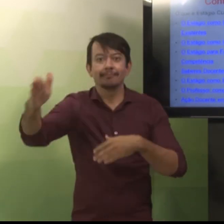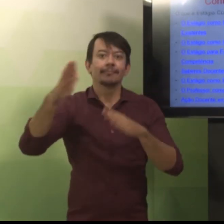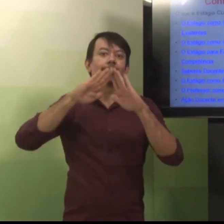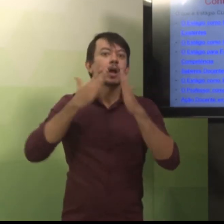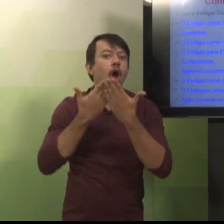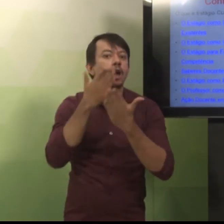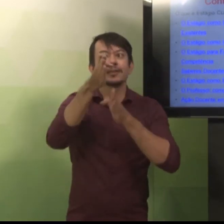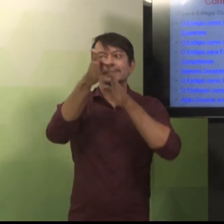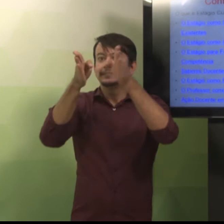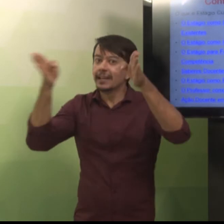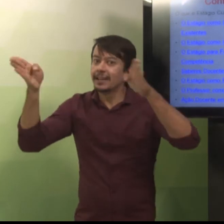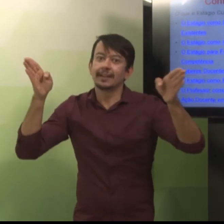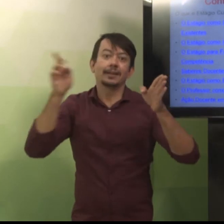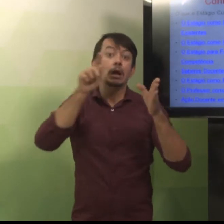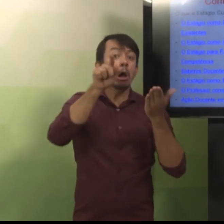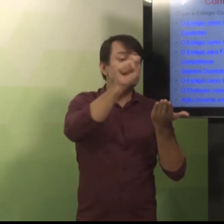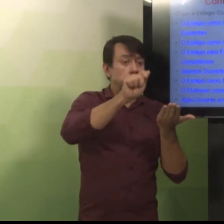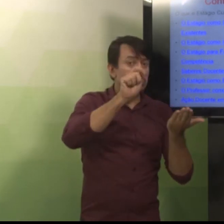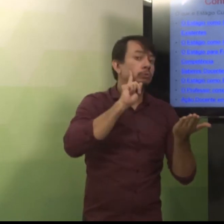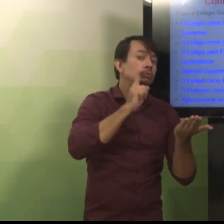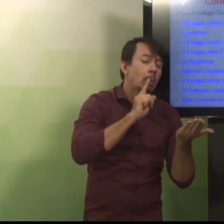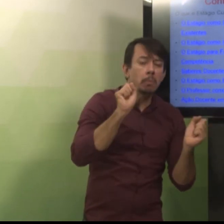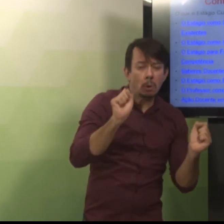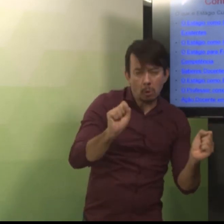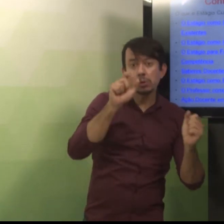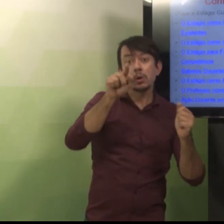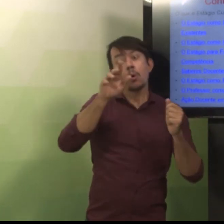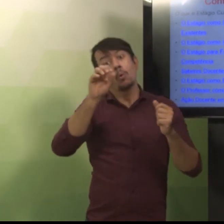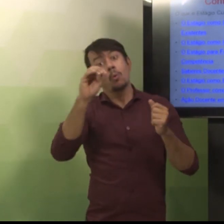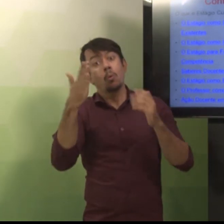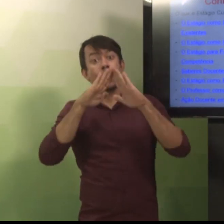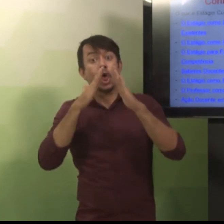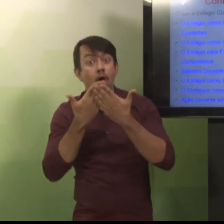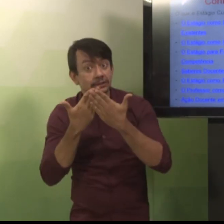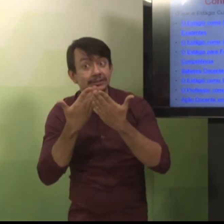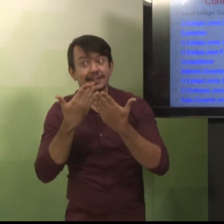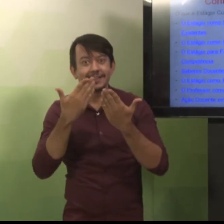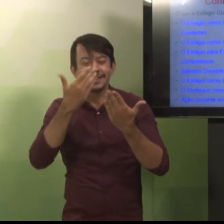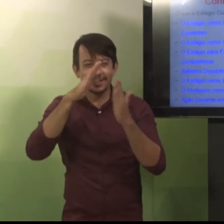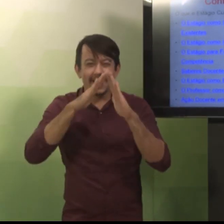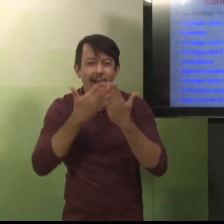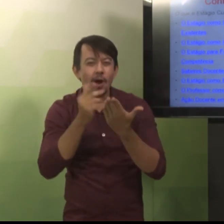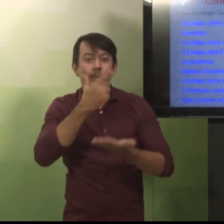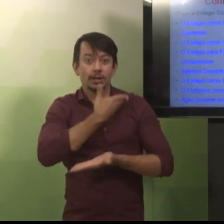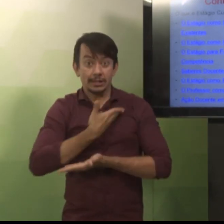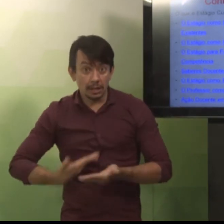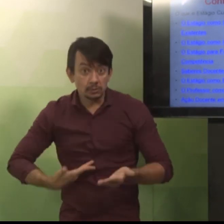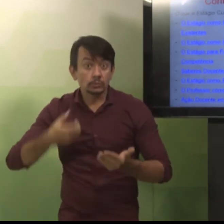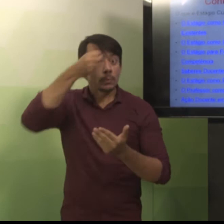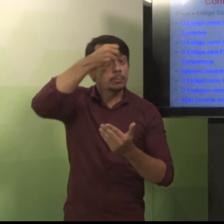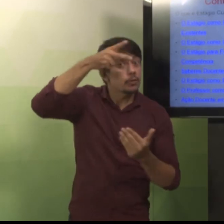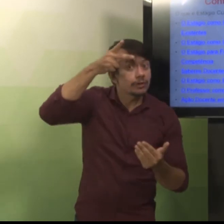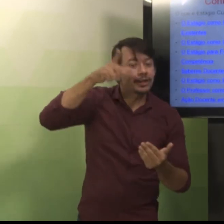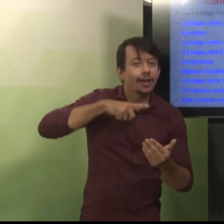nas escolas, nas associações de surdos. em escolas municipais